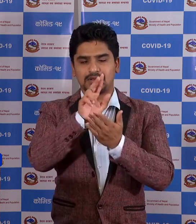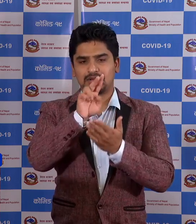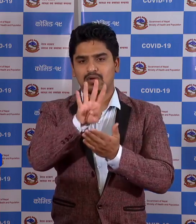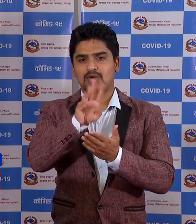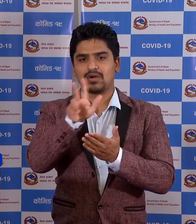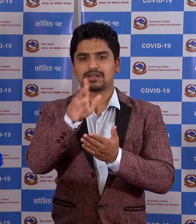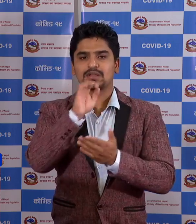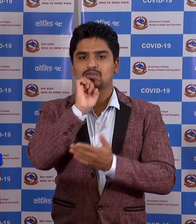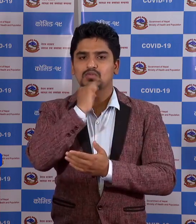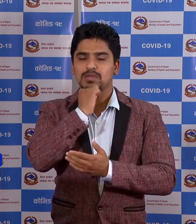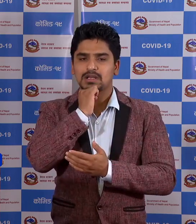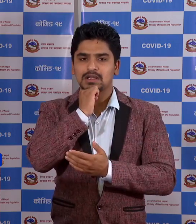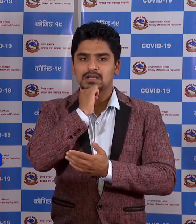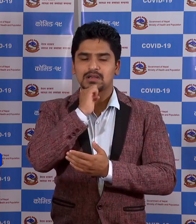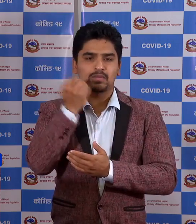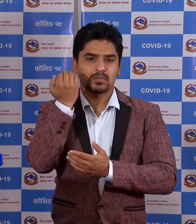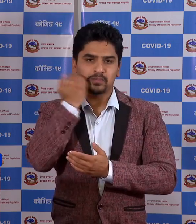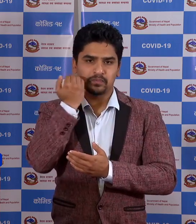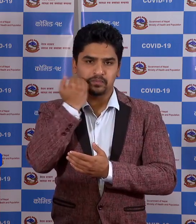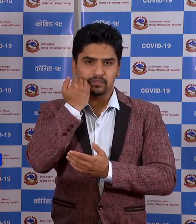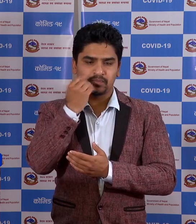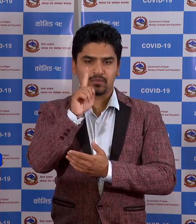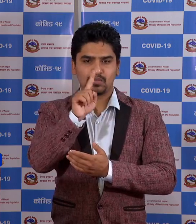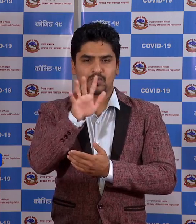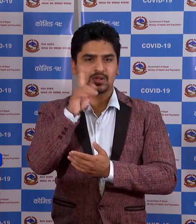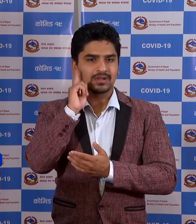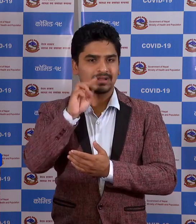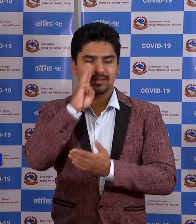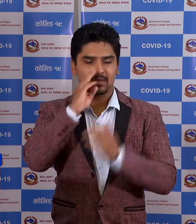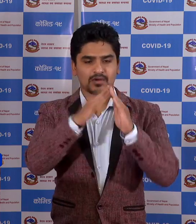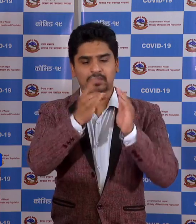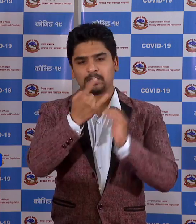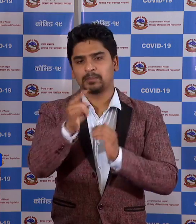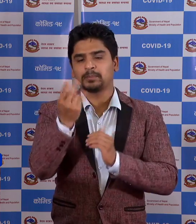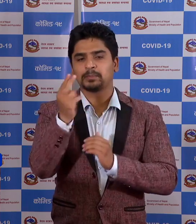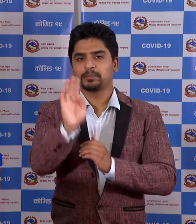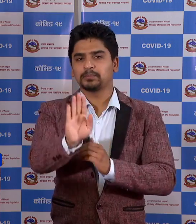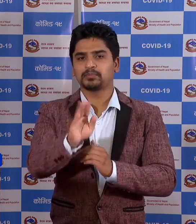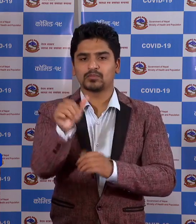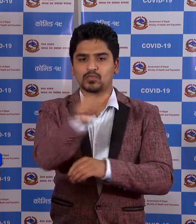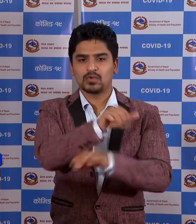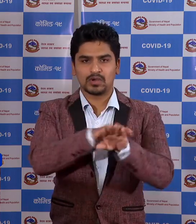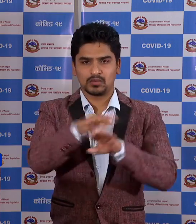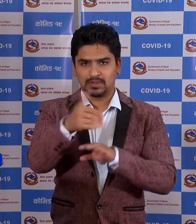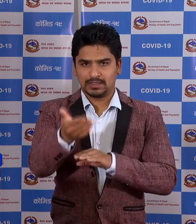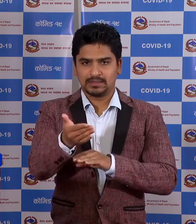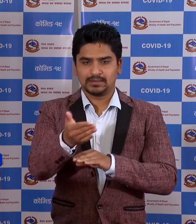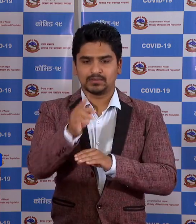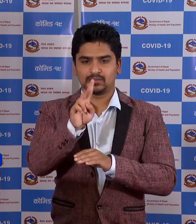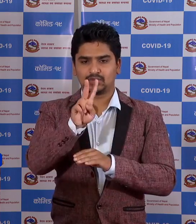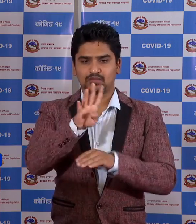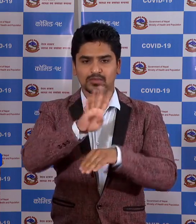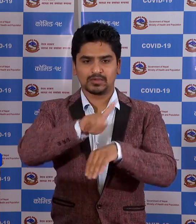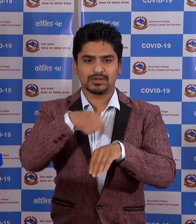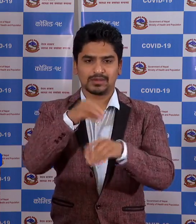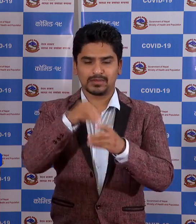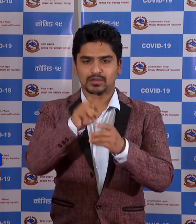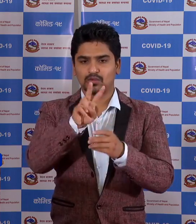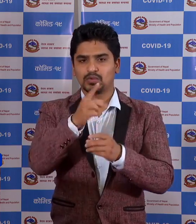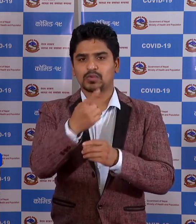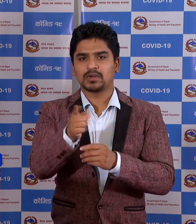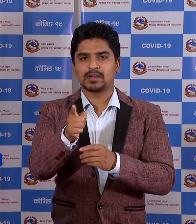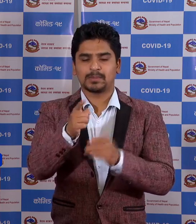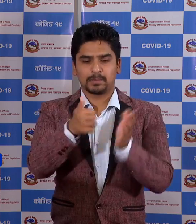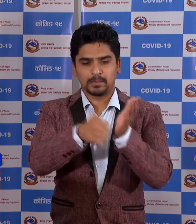48 वर्षीय पुरुष 15 औं दिनमा डिस्चार्ज हुनुभएको छ। उहाँहरूलाई 24 घण्टाभित्र